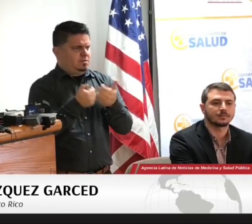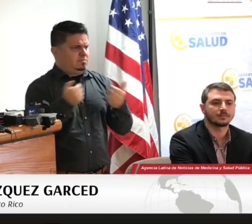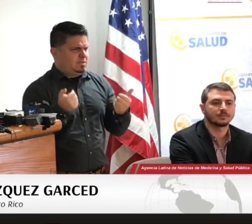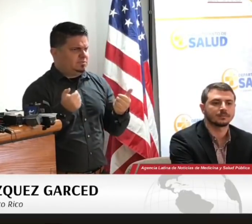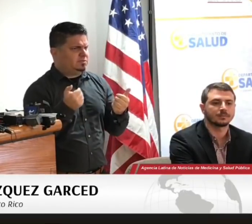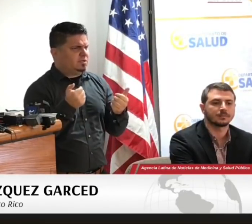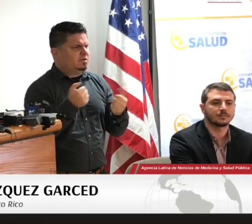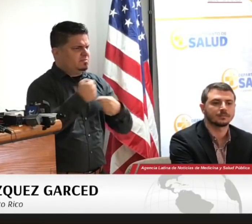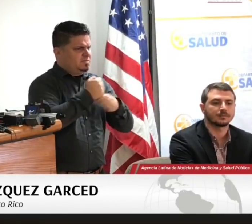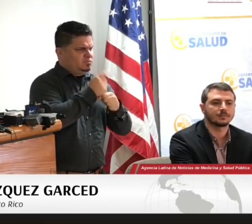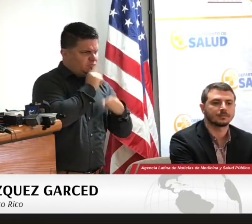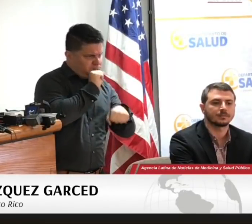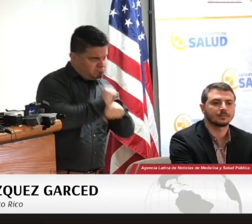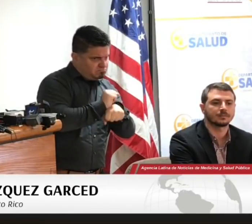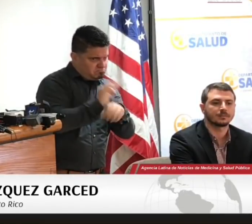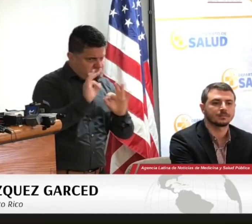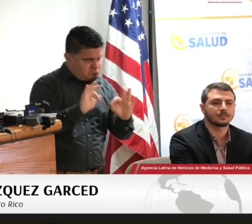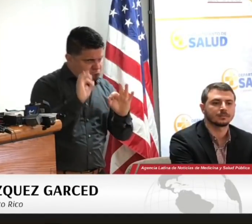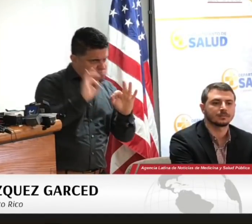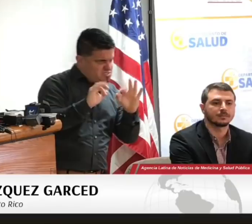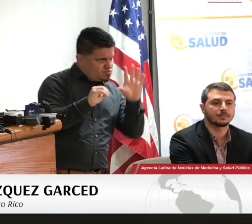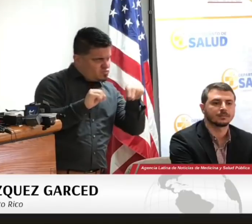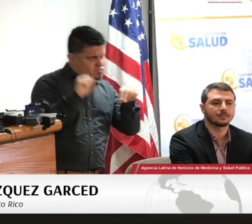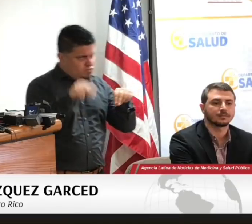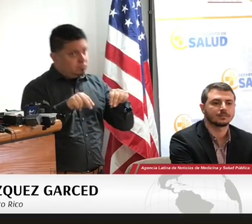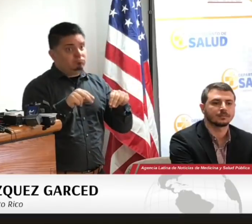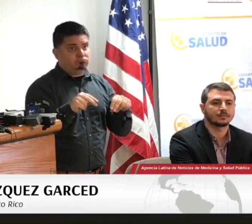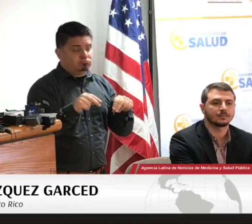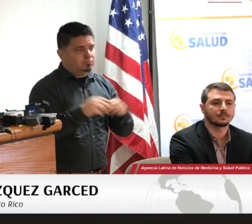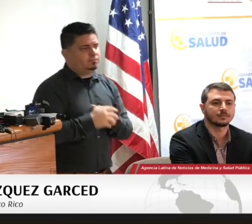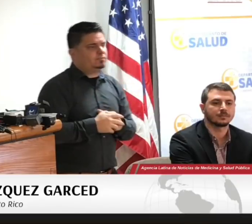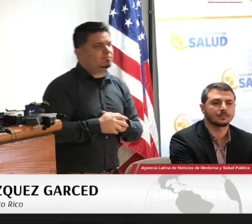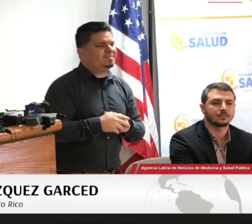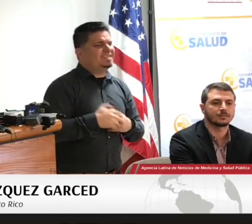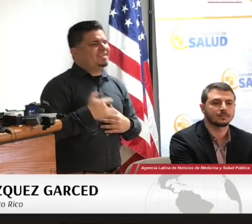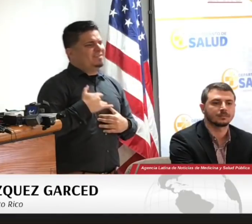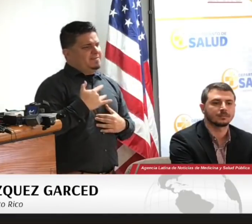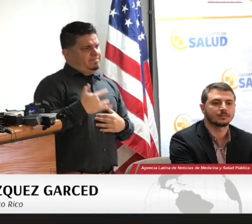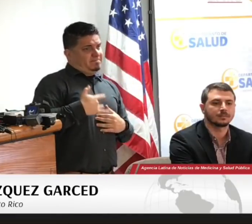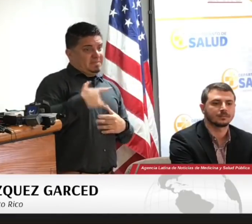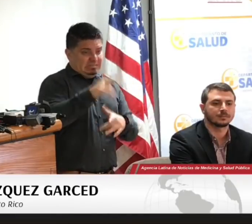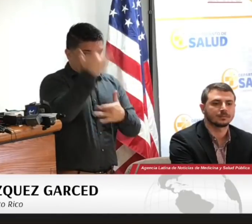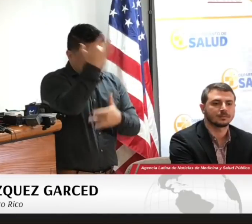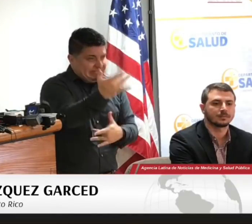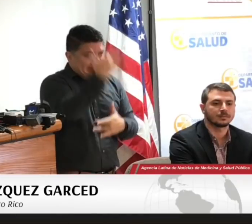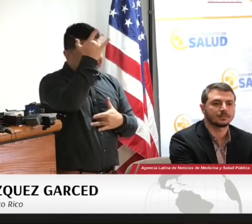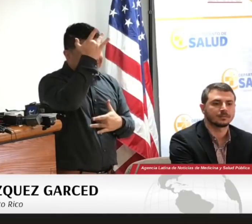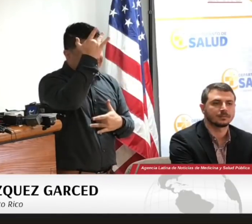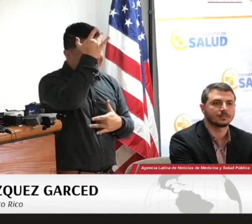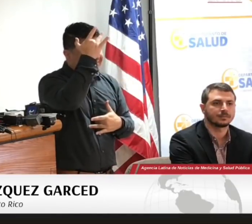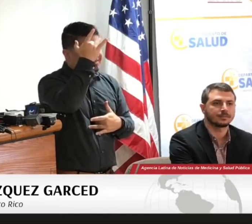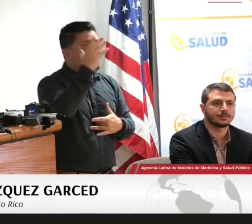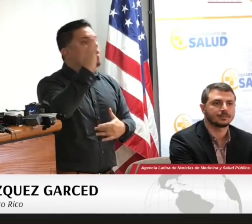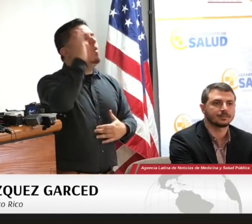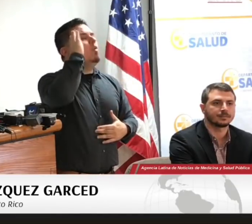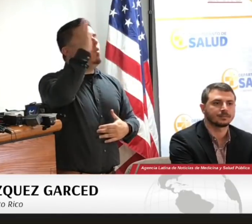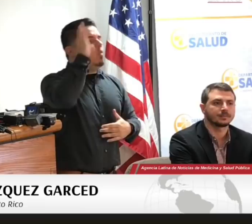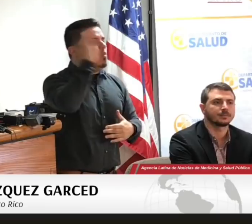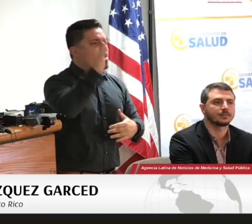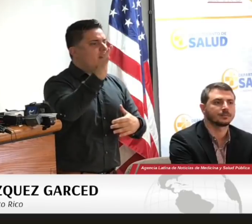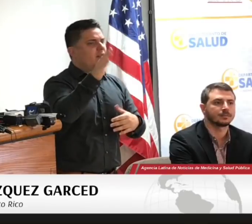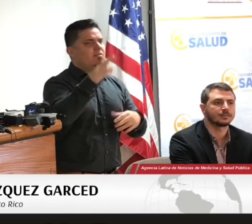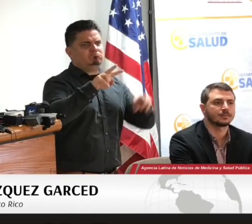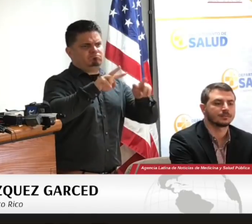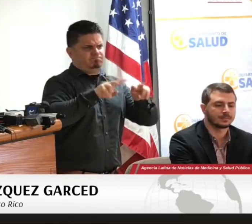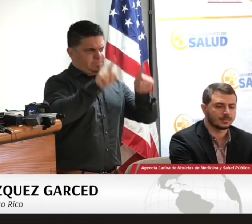eso. De tener los síntomas, pues vamos a proceder entonces con tomarle la muestra, que es lo que hemos estado haciendo con